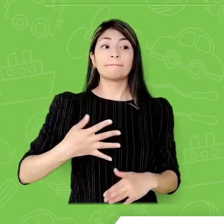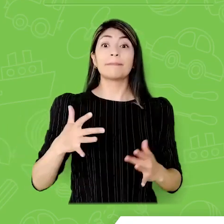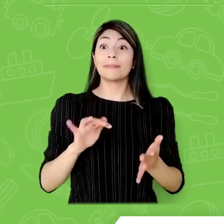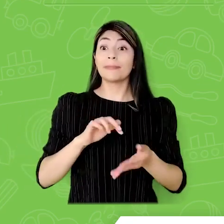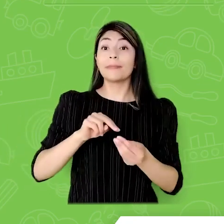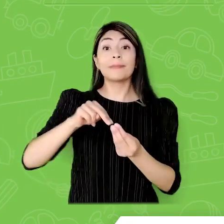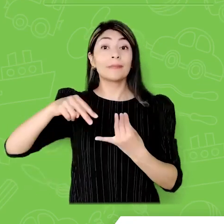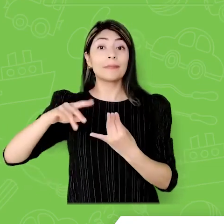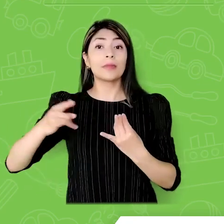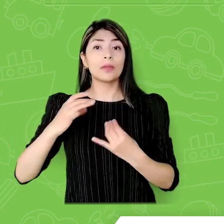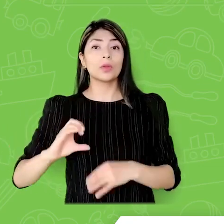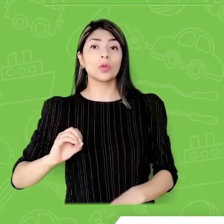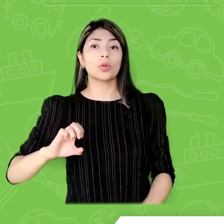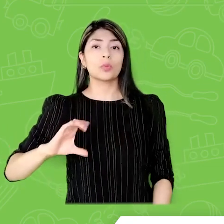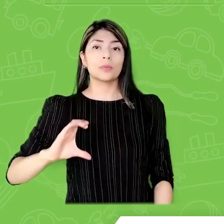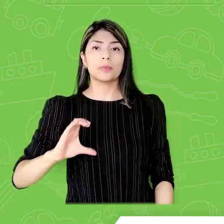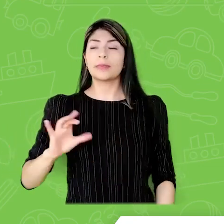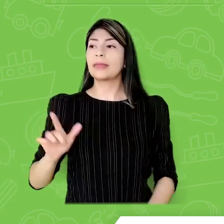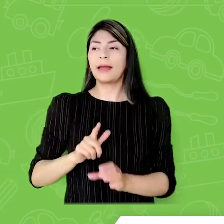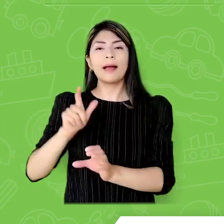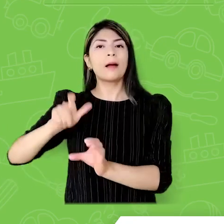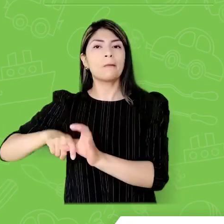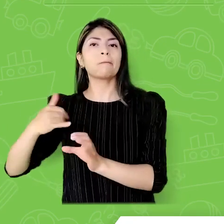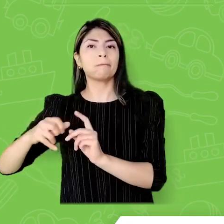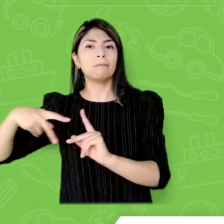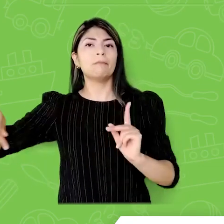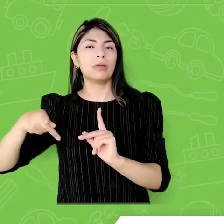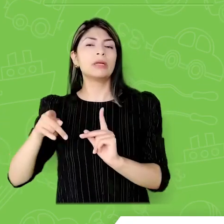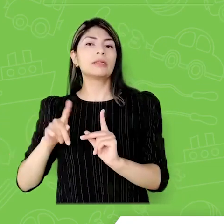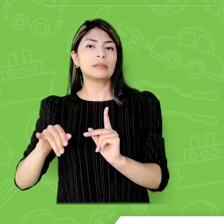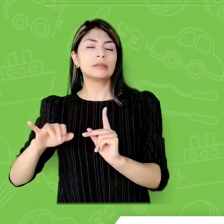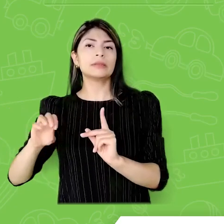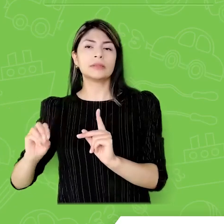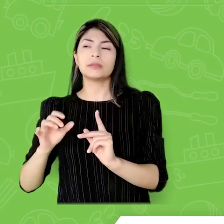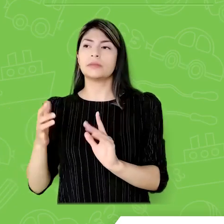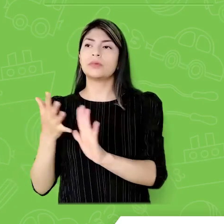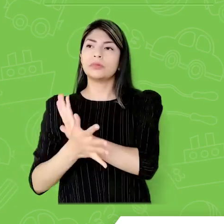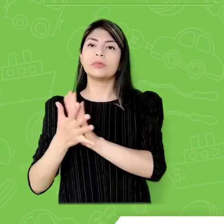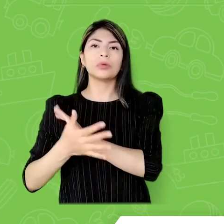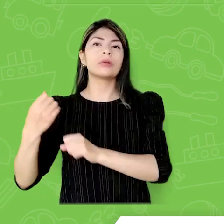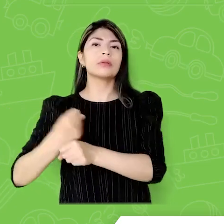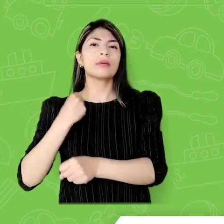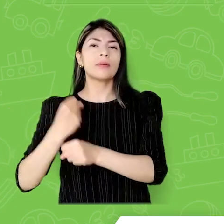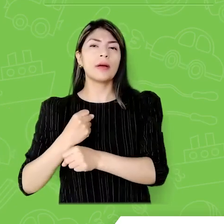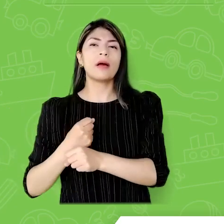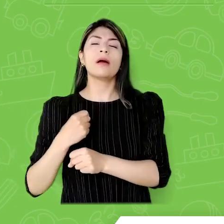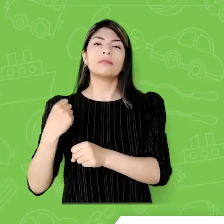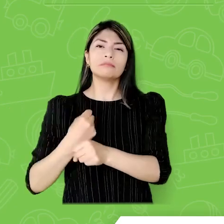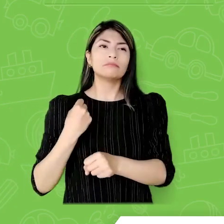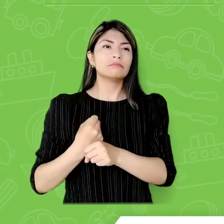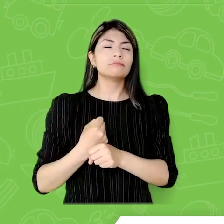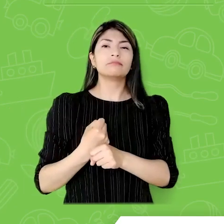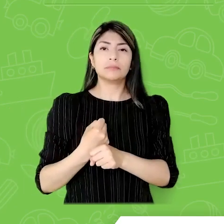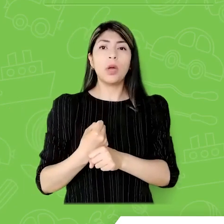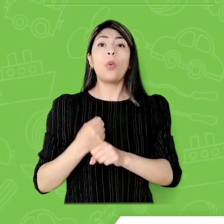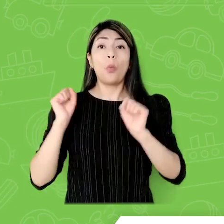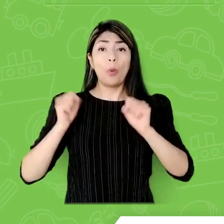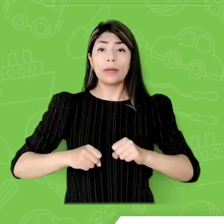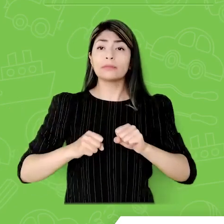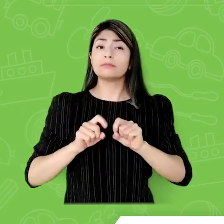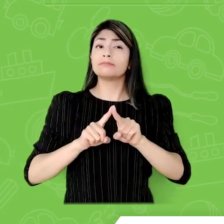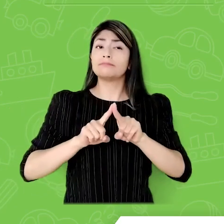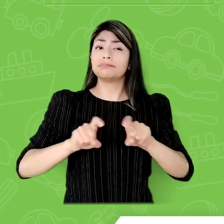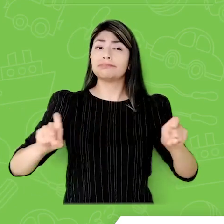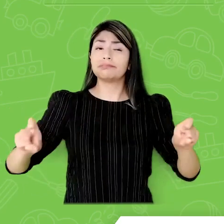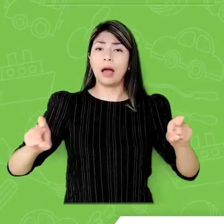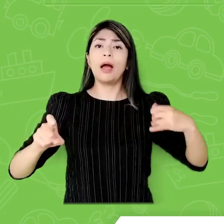empleo, vacantes con diferentes ubicaciones geográficas o sedes, se debe entender que dichas ubicaciones geográficas o sedes